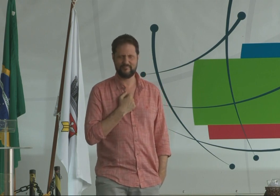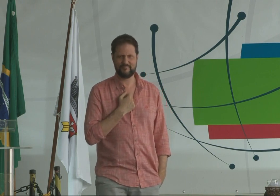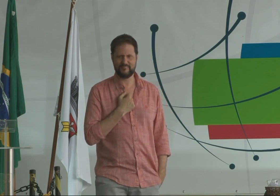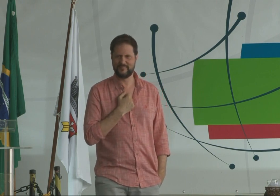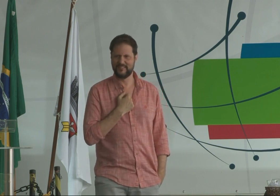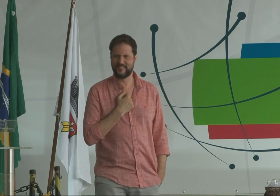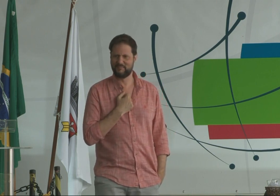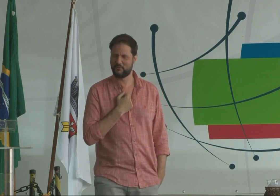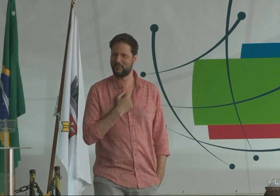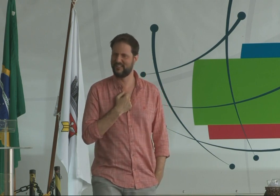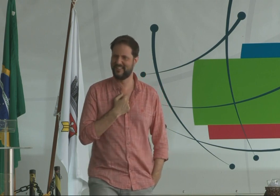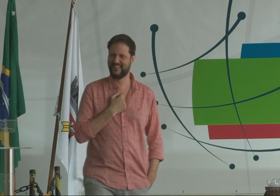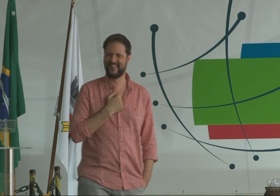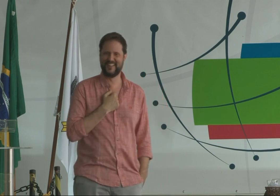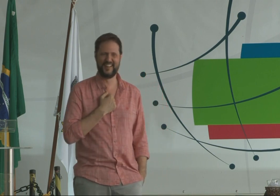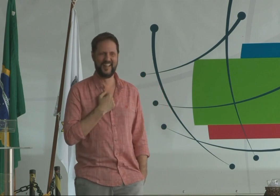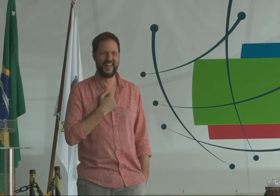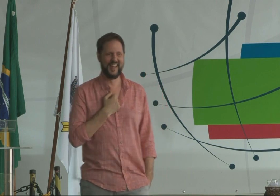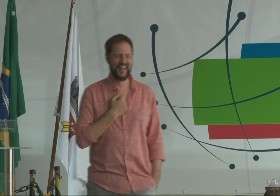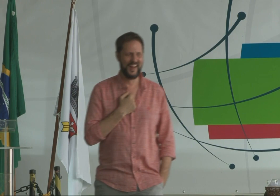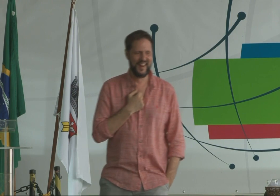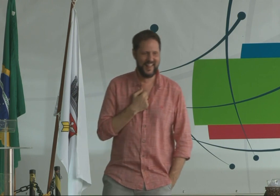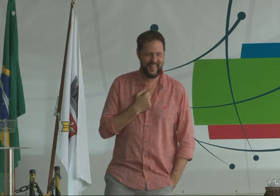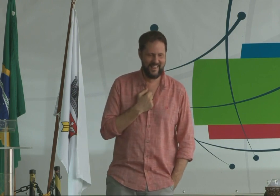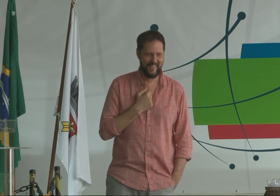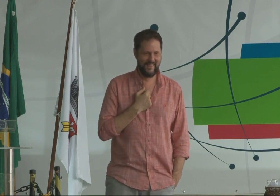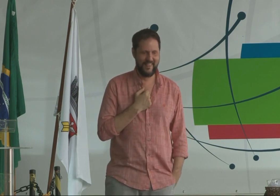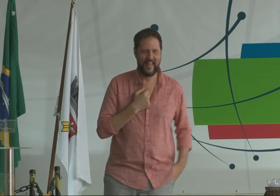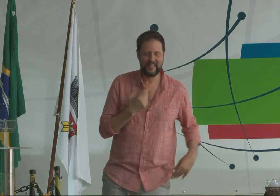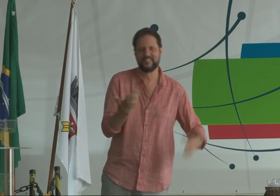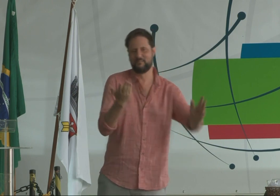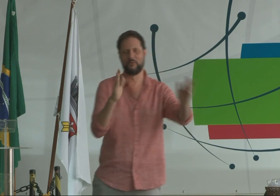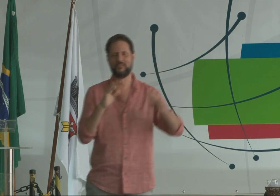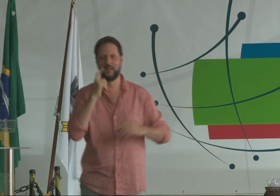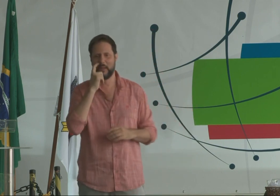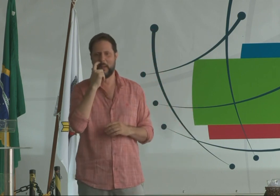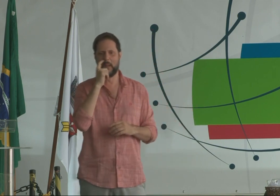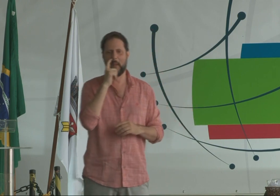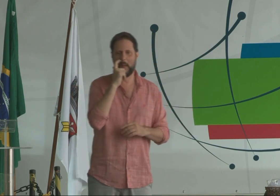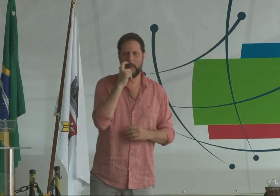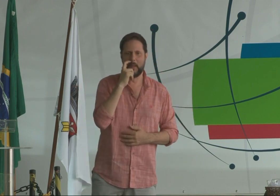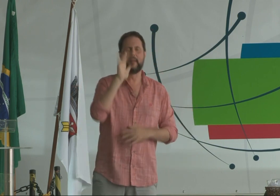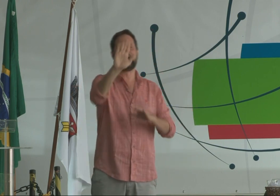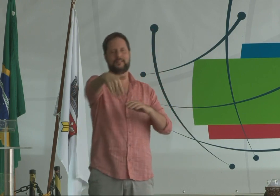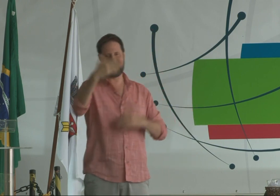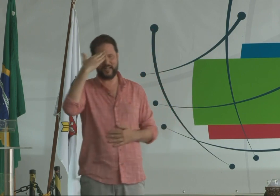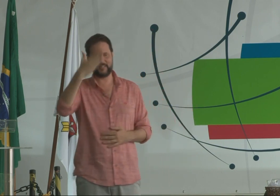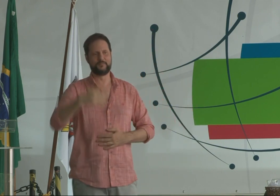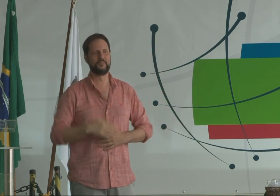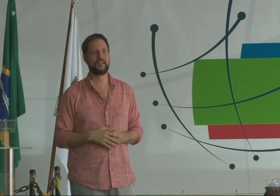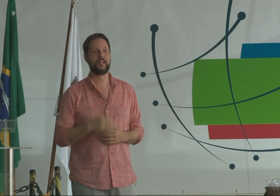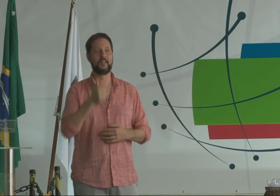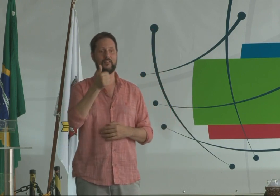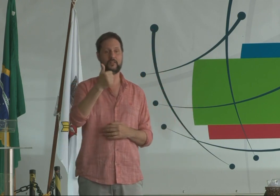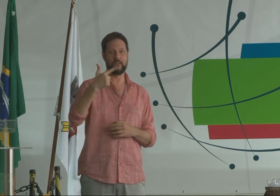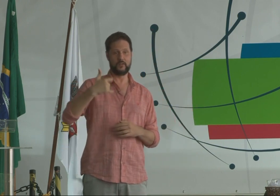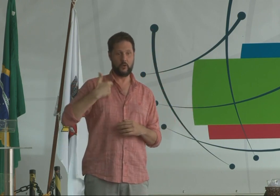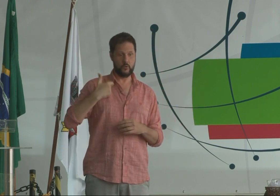Aí... Você falou que tinha... idade, você tinha... Aqui, obrigado pelo retorno.